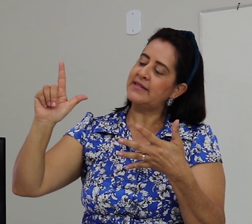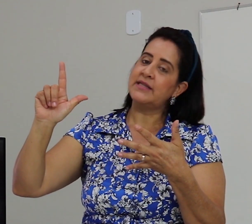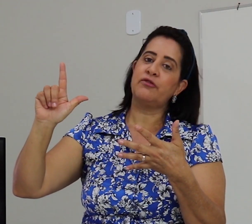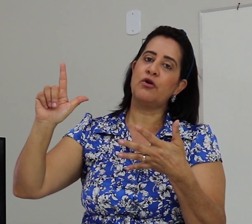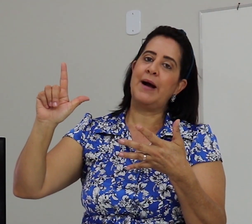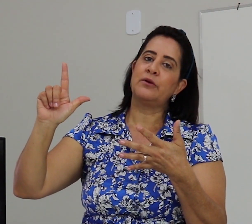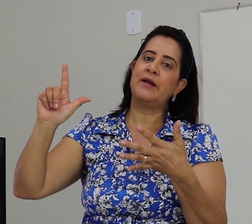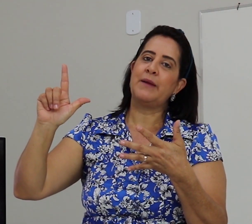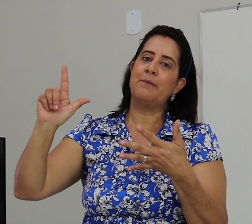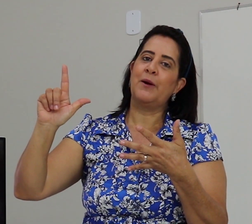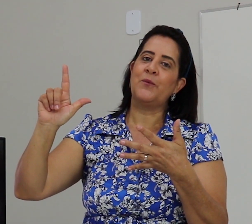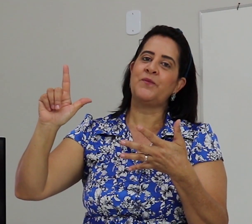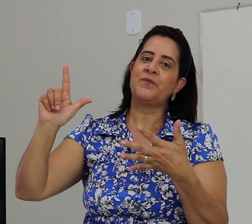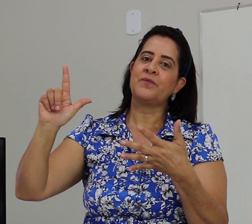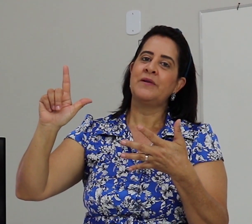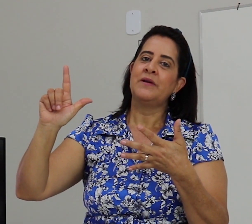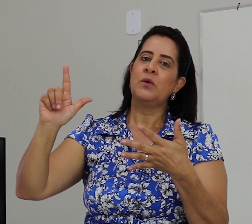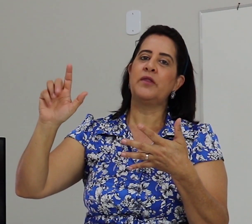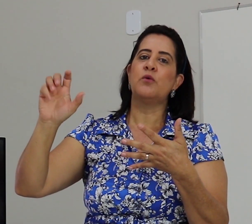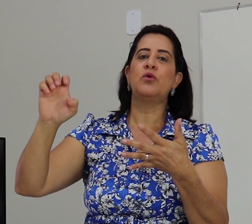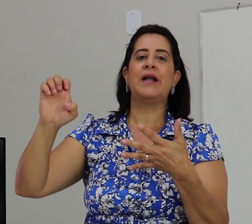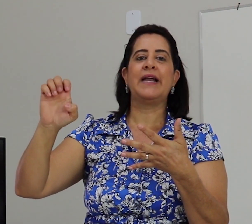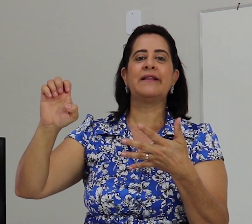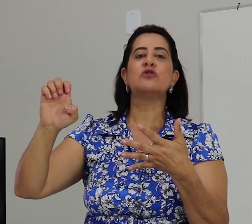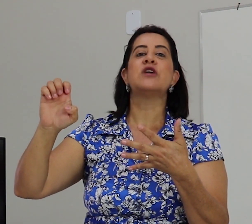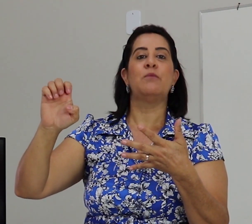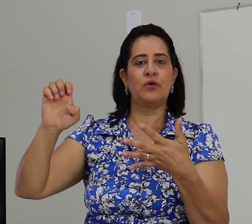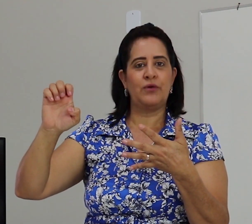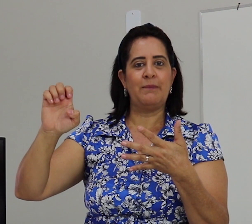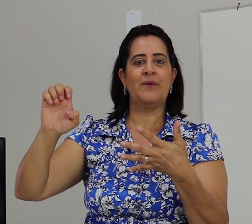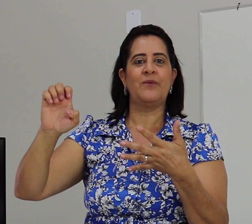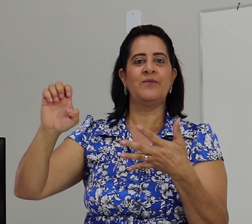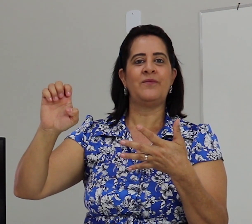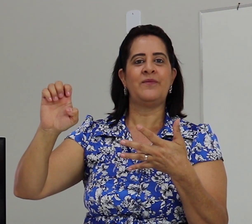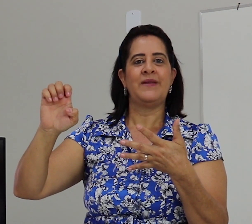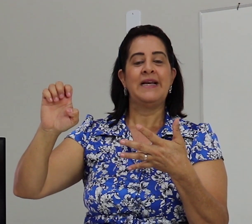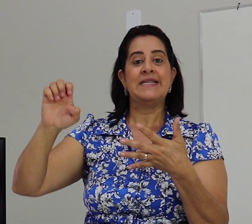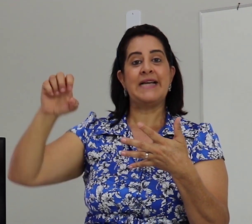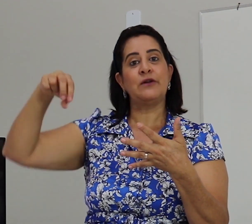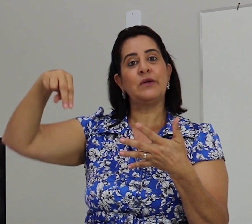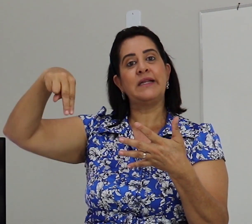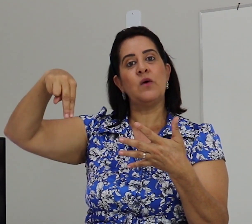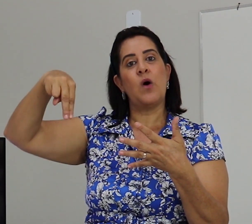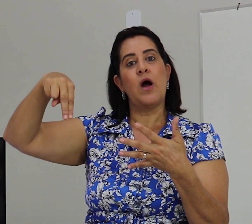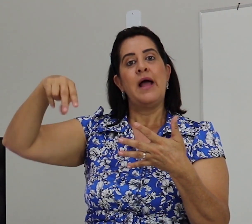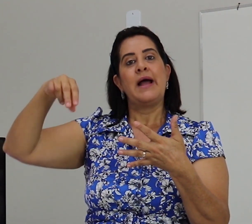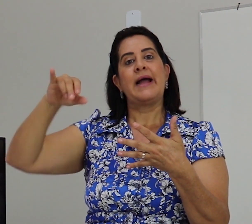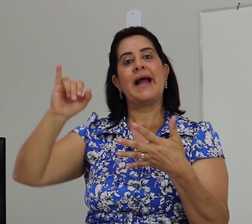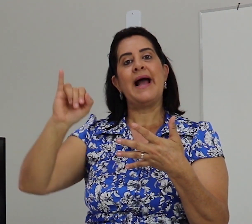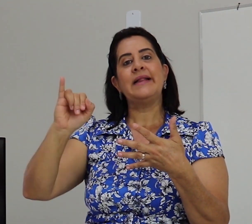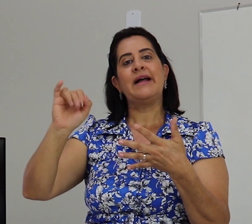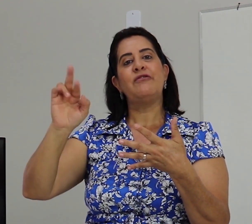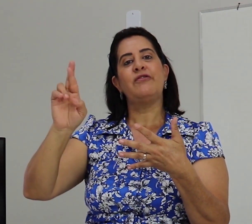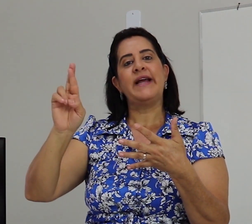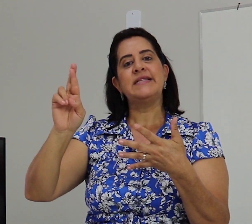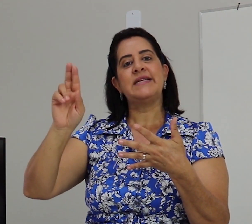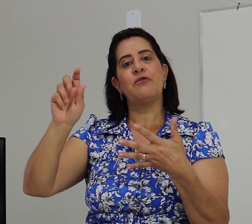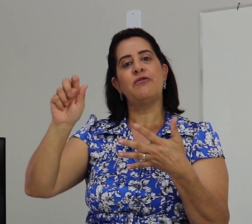esse formato da minha mão. Quando eu mudo a letra, eu já mudo a mão. Certo? Então, ó, cada vez que eu